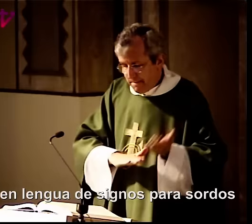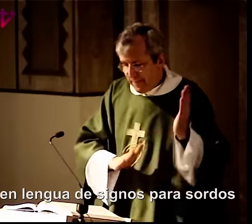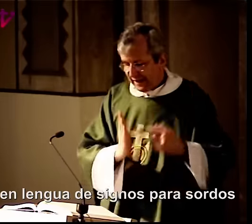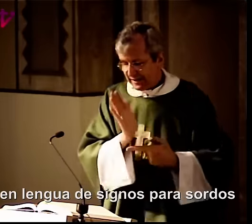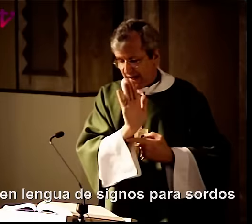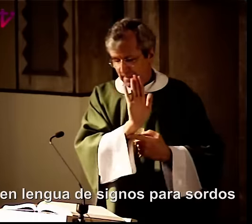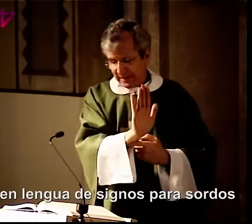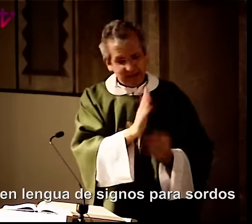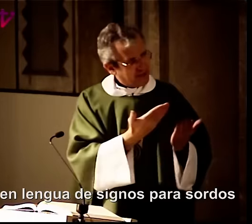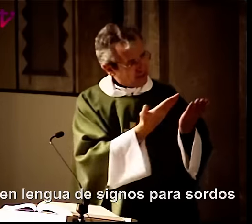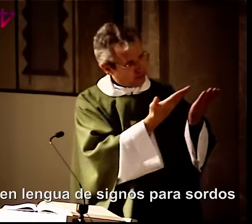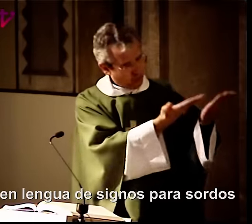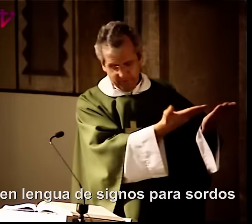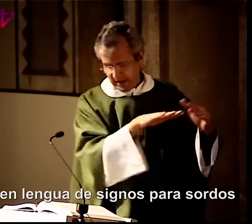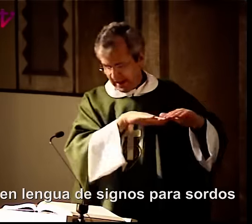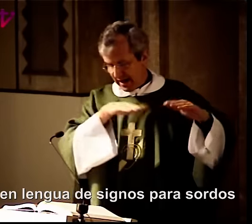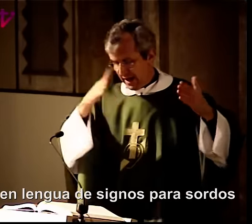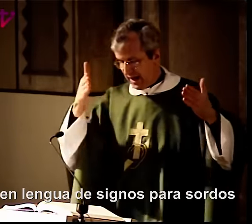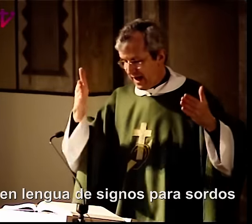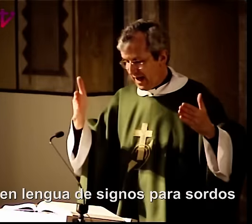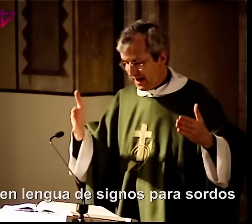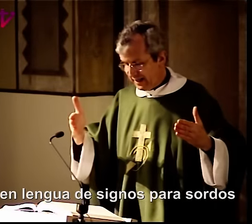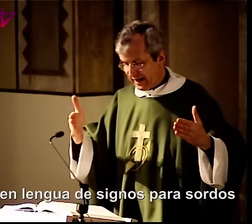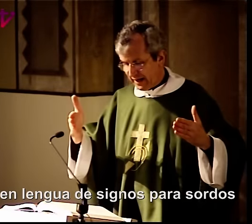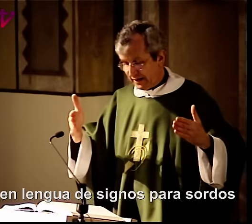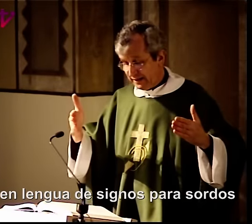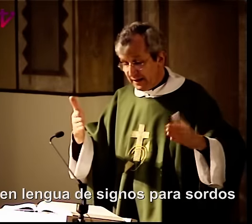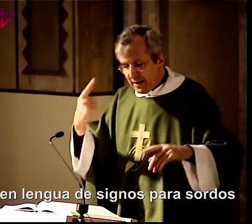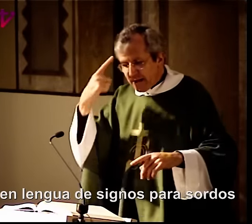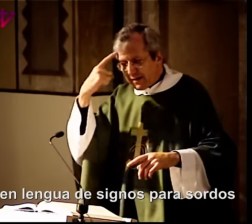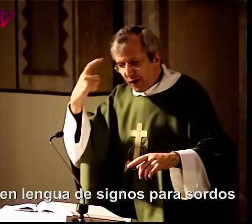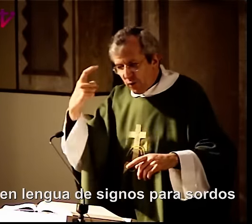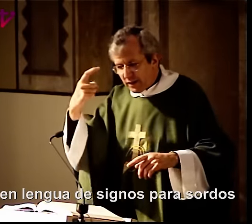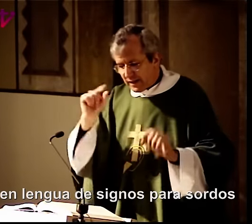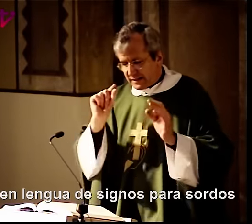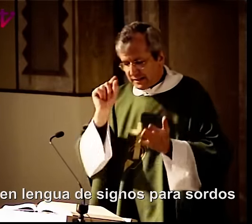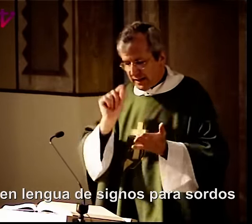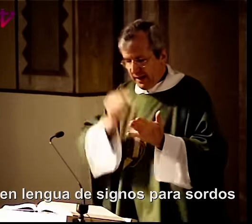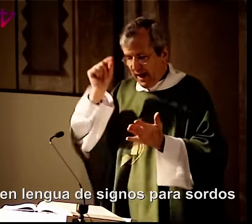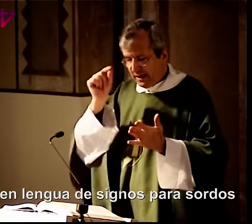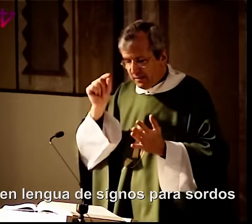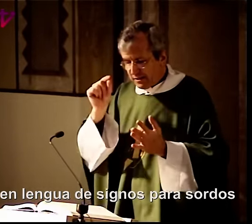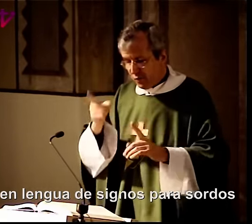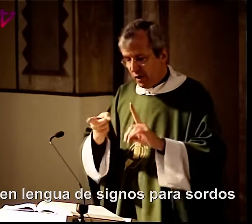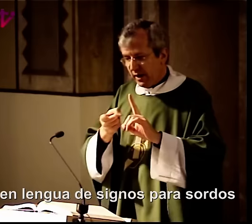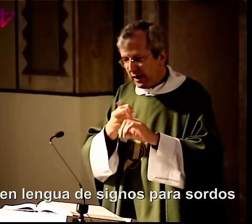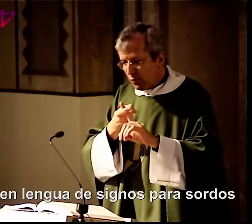vas a presentar tu ofrenda al altar, te acuerdas allí mismo que tu